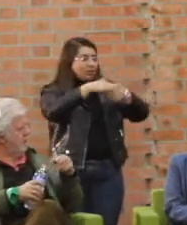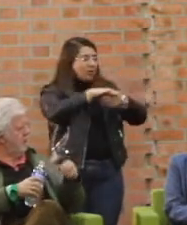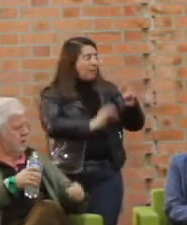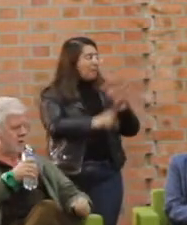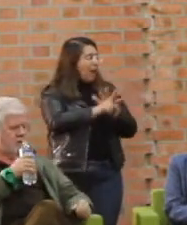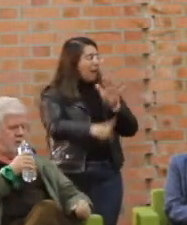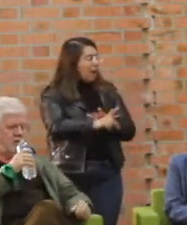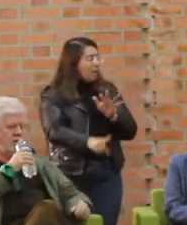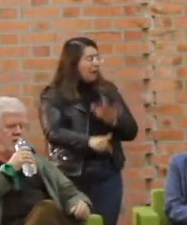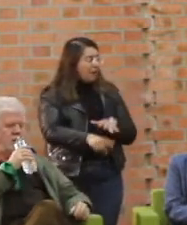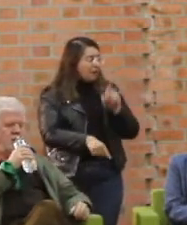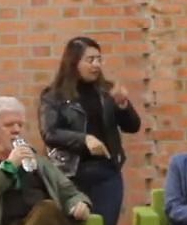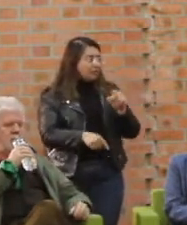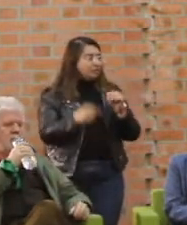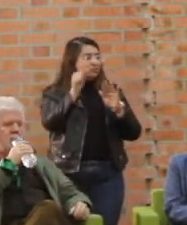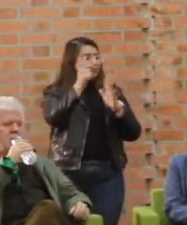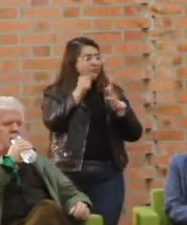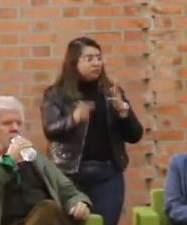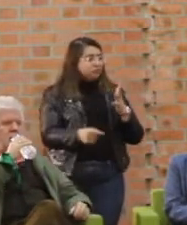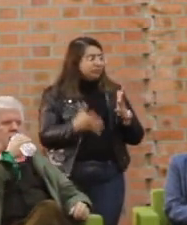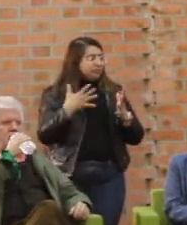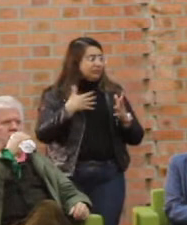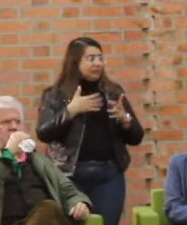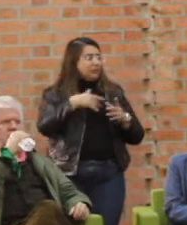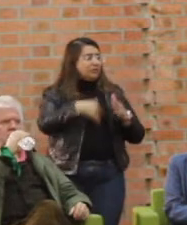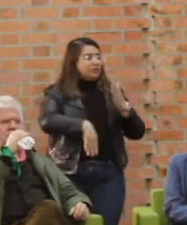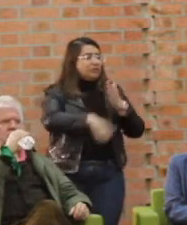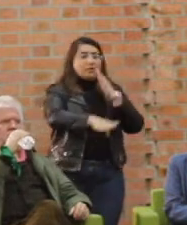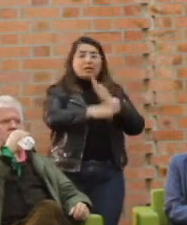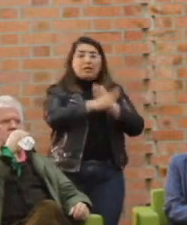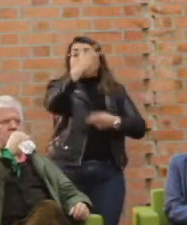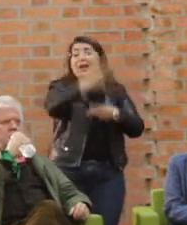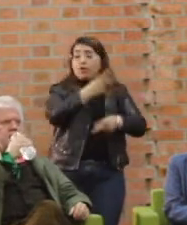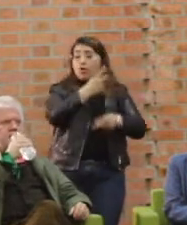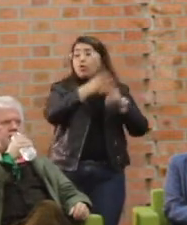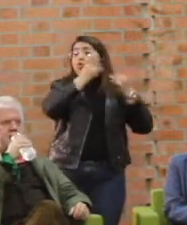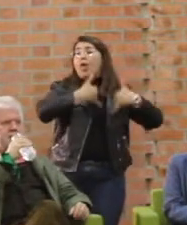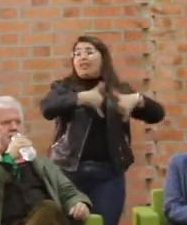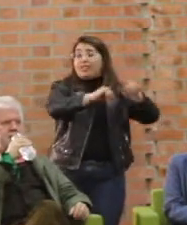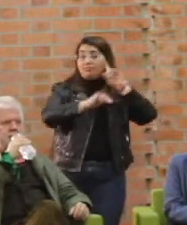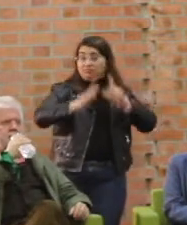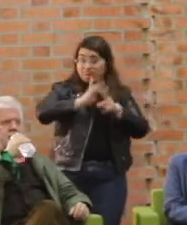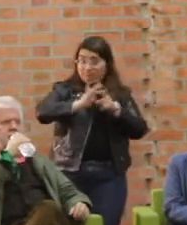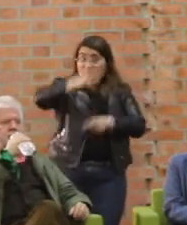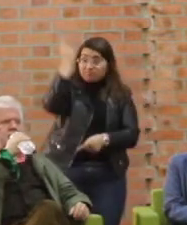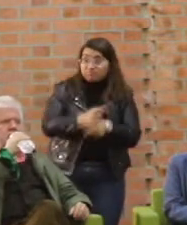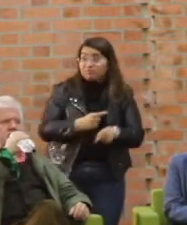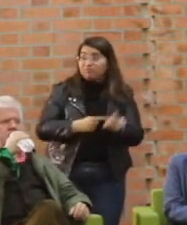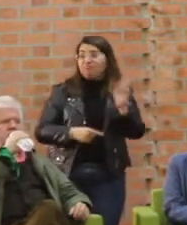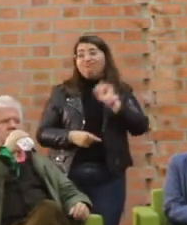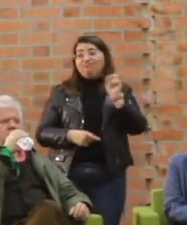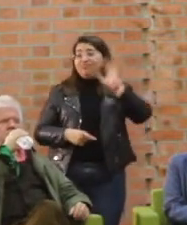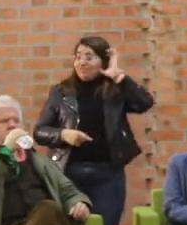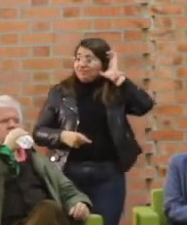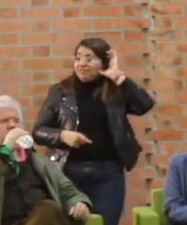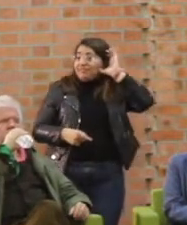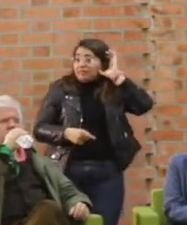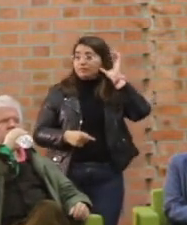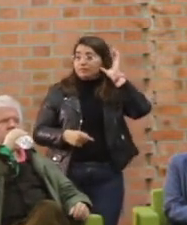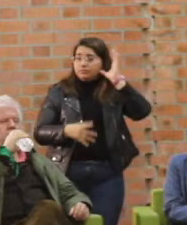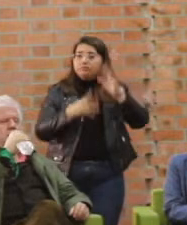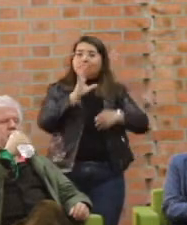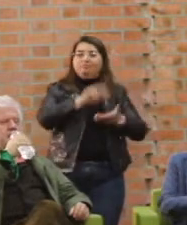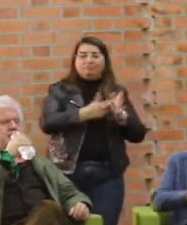ameritan la despenalización de algo que sigue siendo un delito y que aunque sea el logren avances importantes en la despenalización